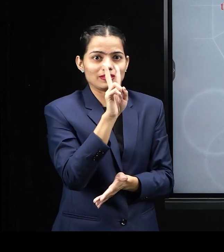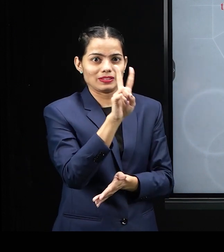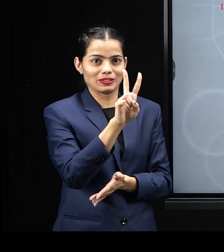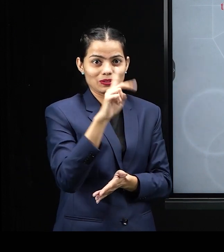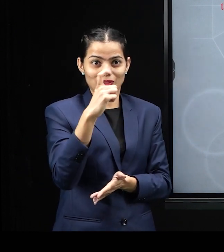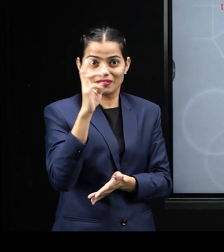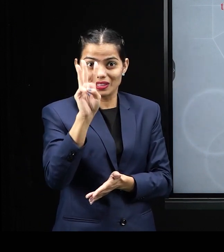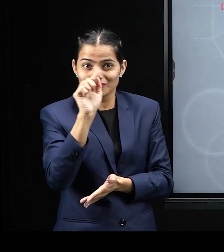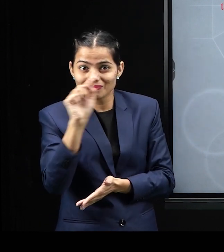ಪ್ರಾರಂಭಿಸುತ್ತೇವೆ.